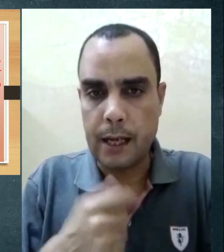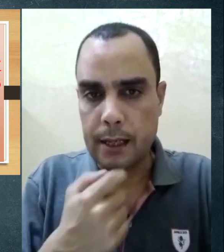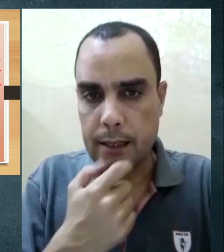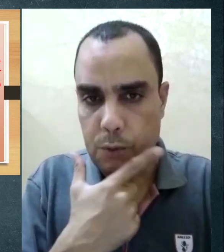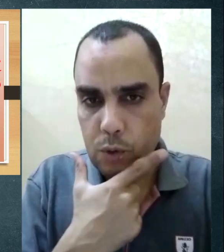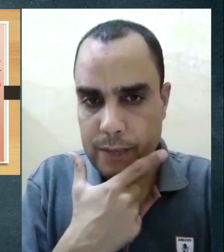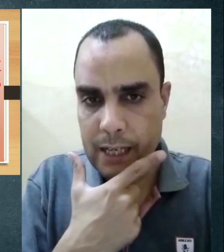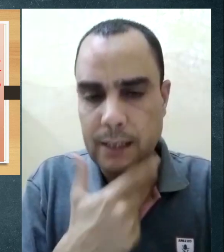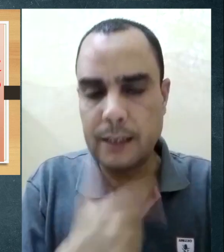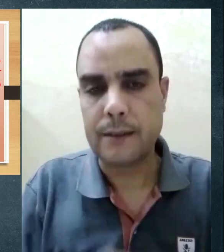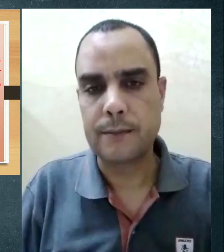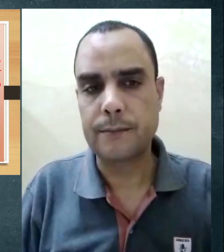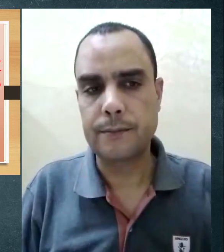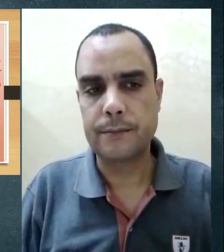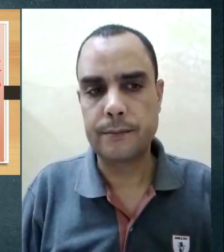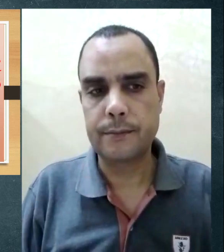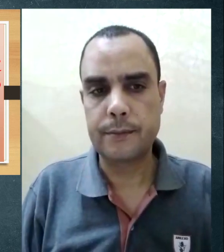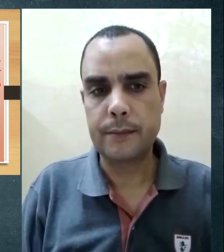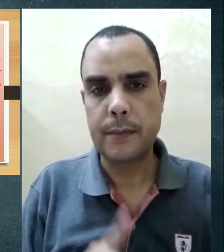حين تبسمان